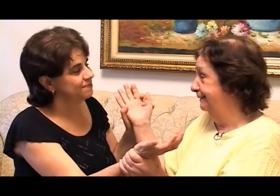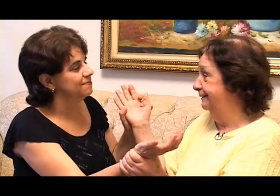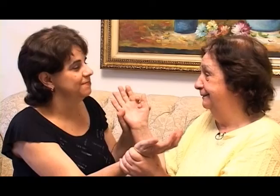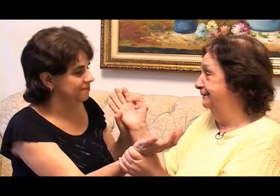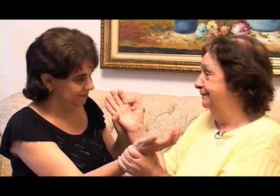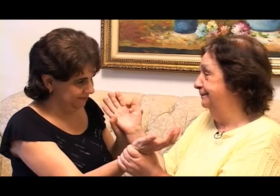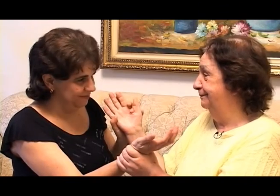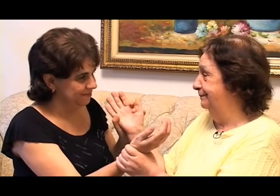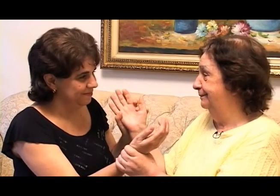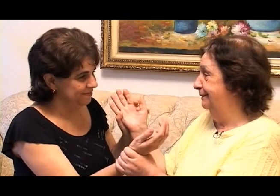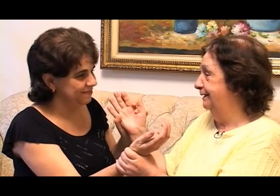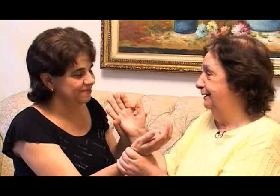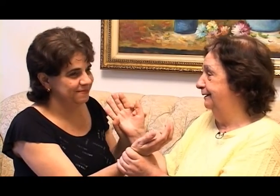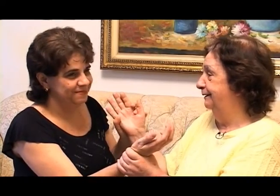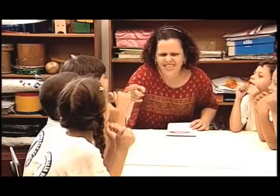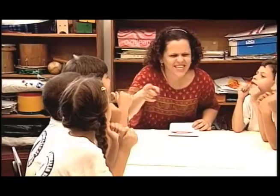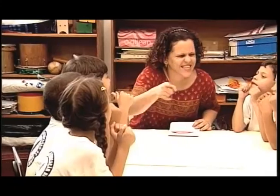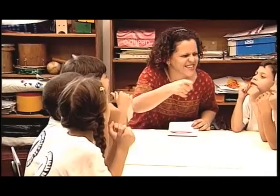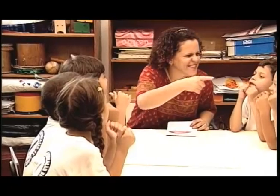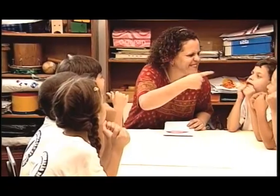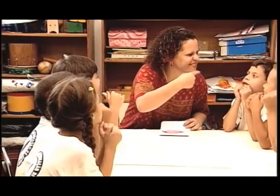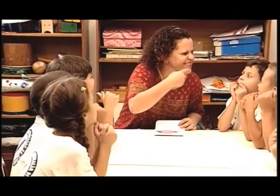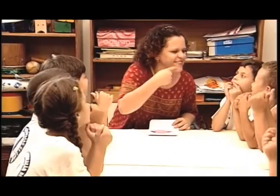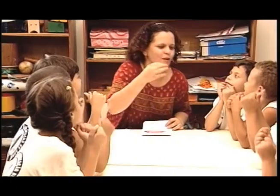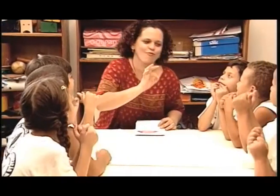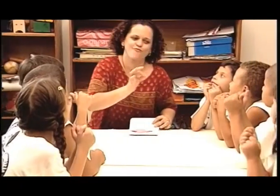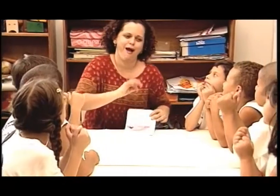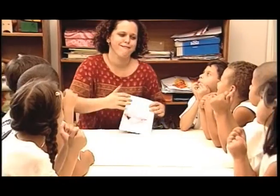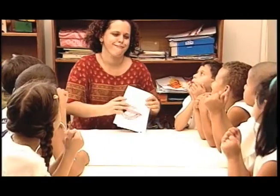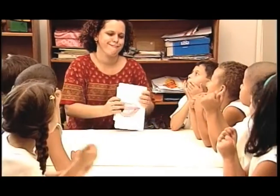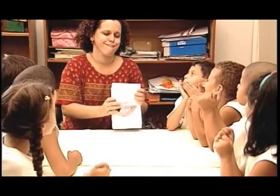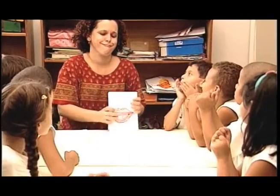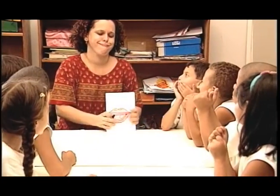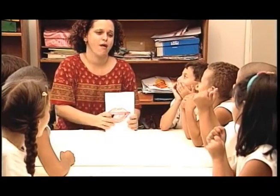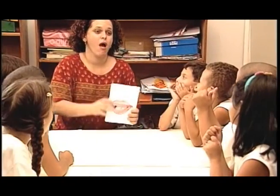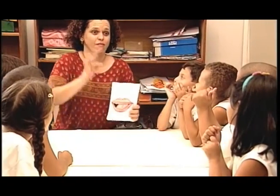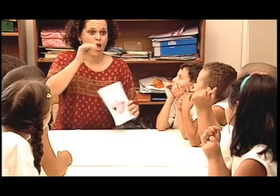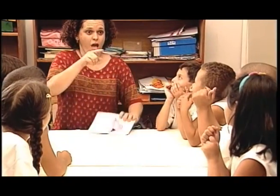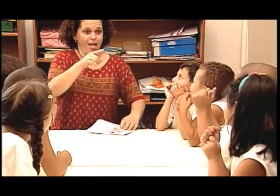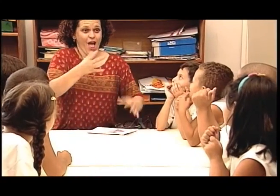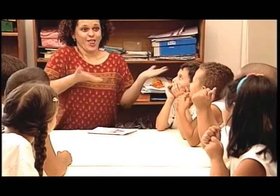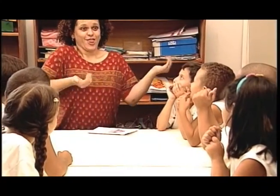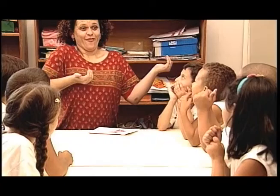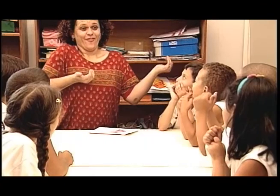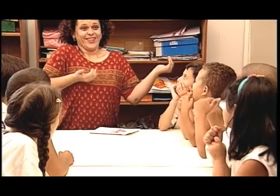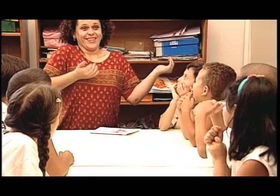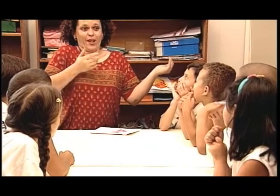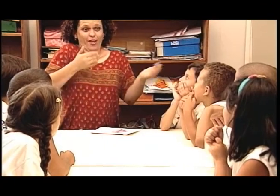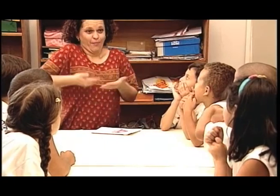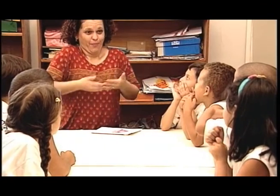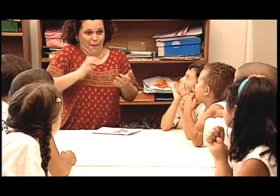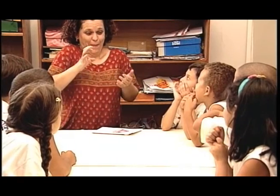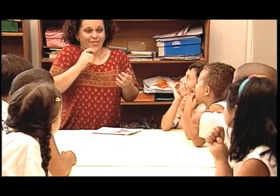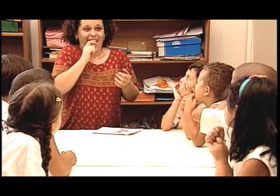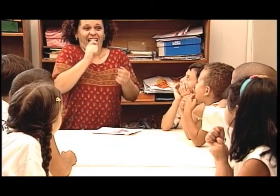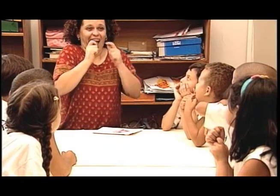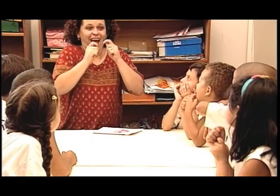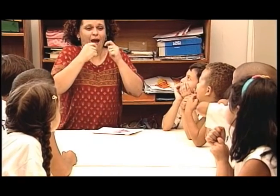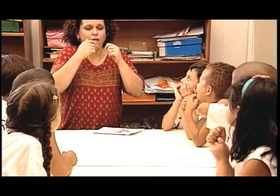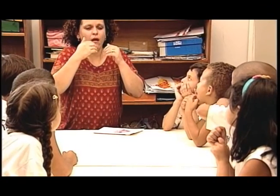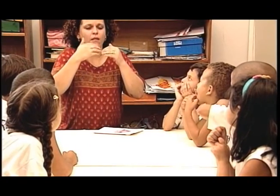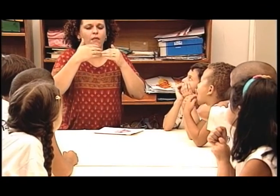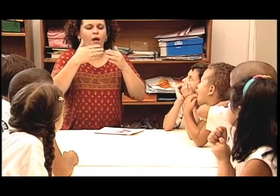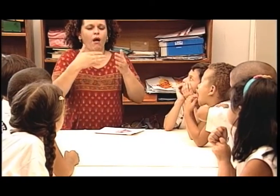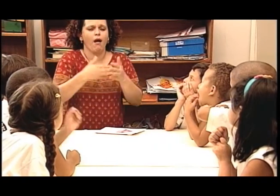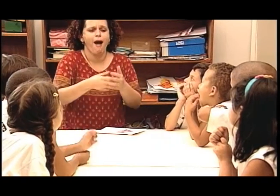ele será a língua de sinais tátil. Para outros que perderam a audição depois de terem adquirido a língua